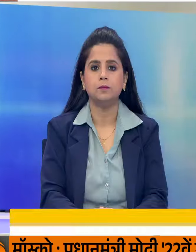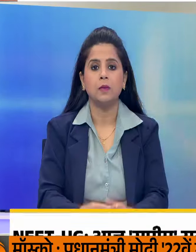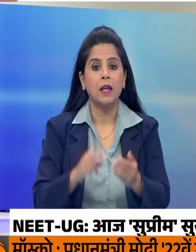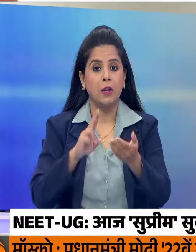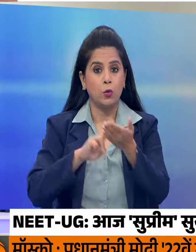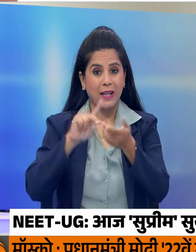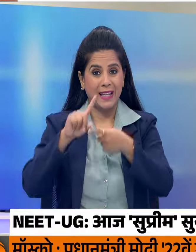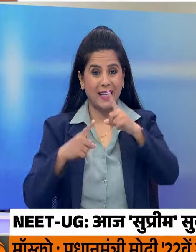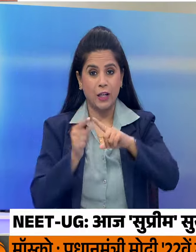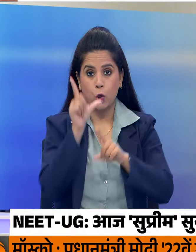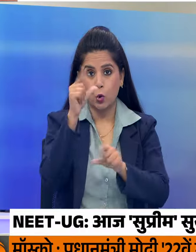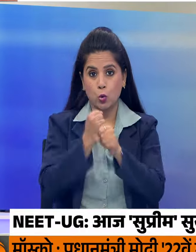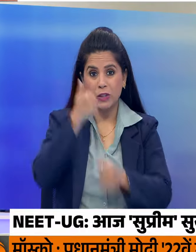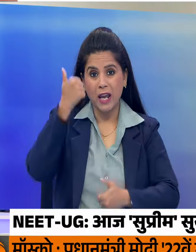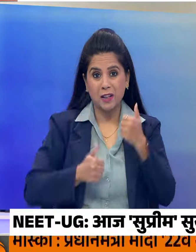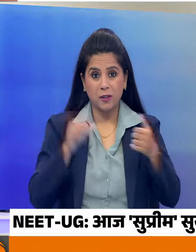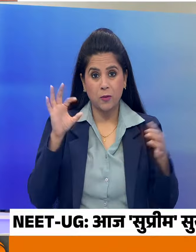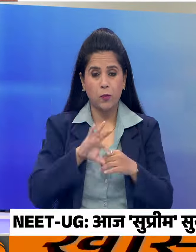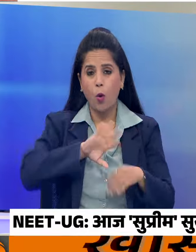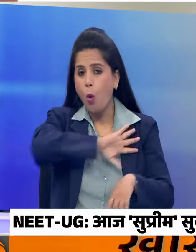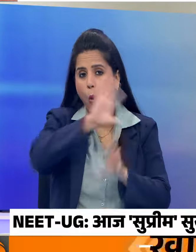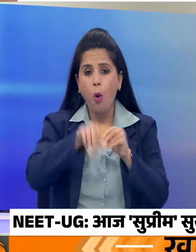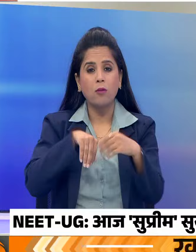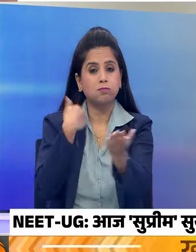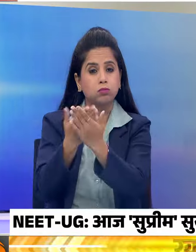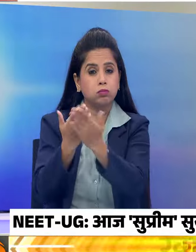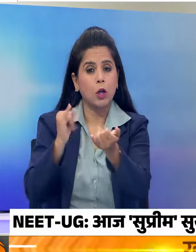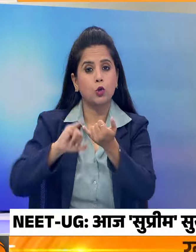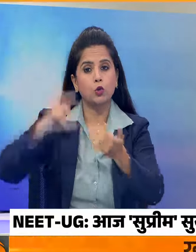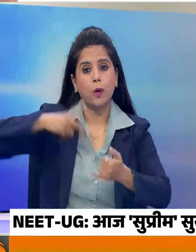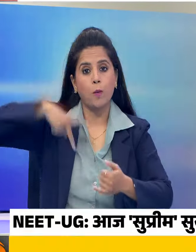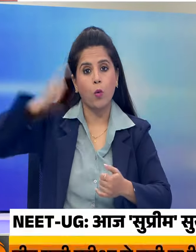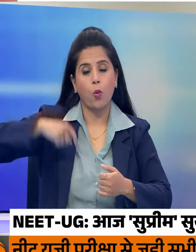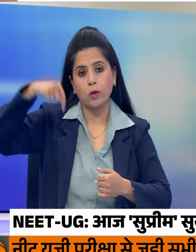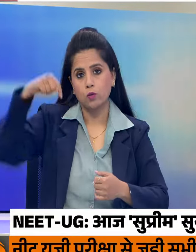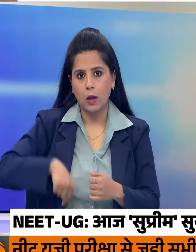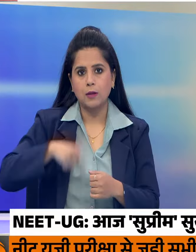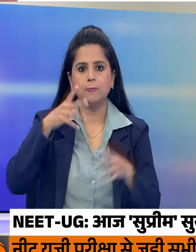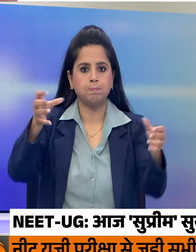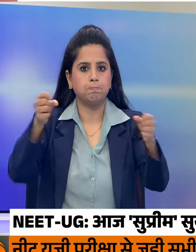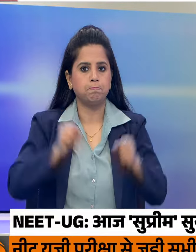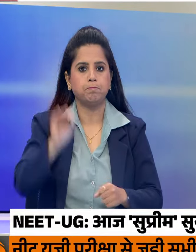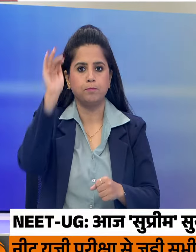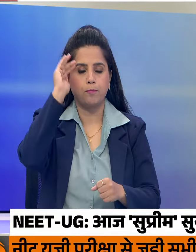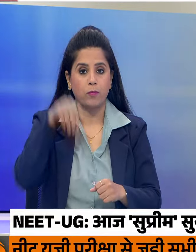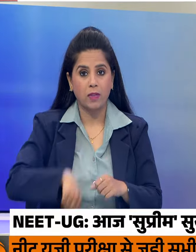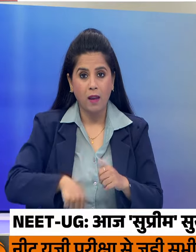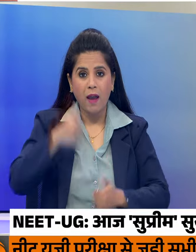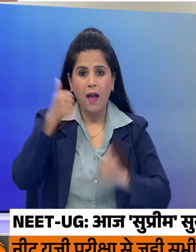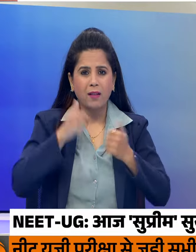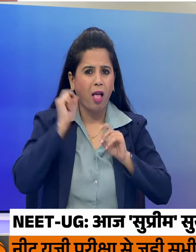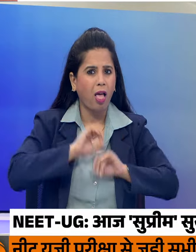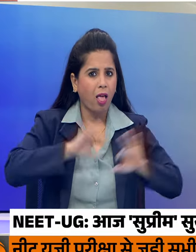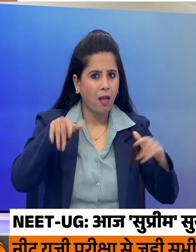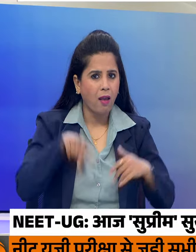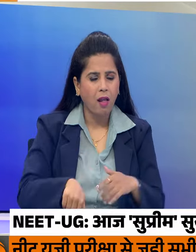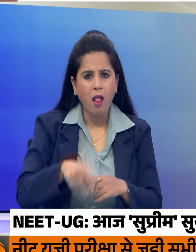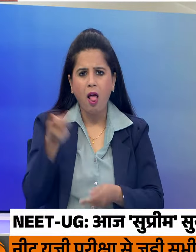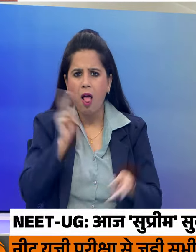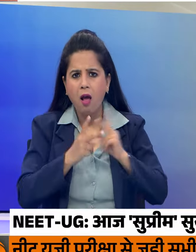नीट यूजी परीक्षा से जुड़ी सभी याचिकाओं पर आज सुप्रीम कोर्ट में होगी अहम सुनवाई। पेपर लीक और गड़बड़ियों के हैं